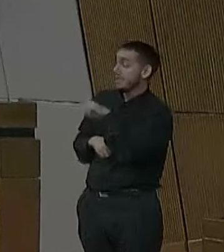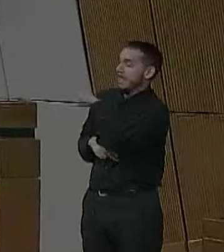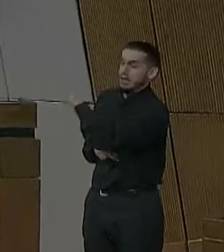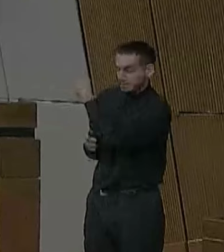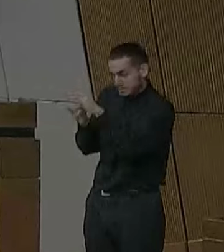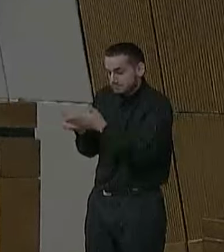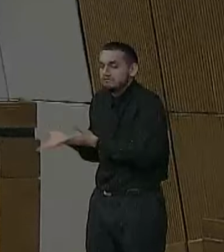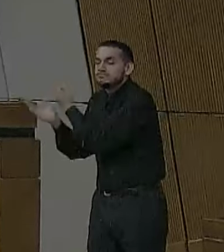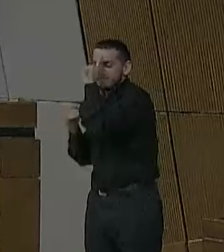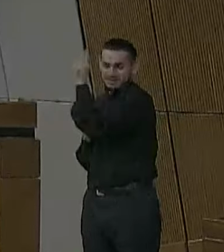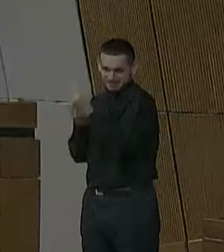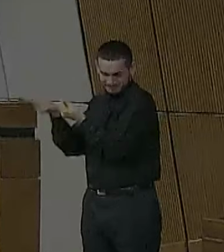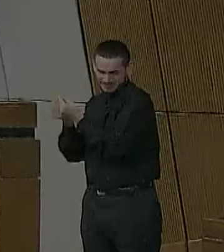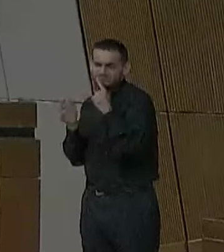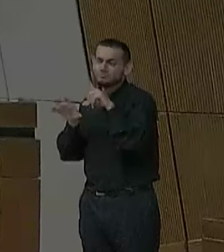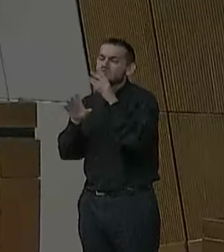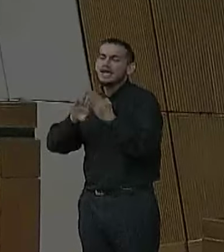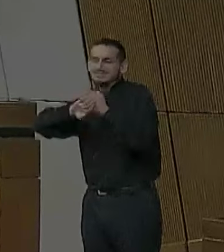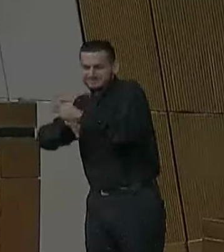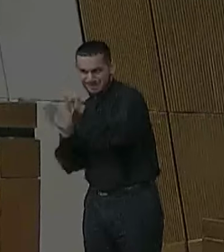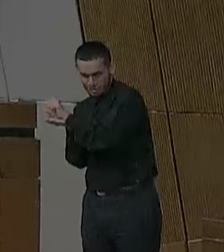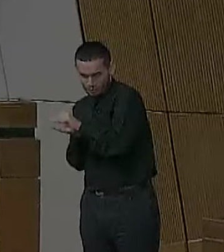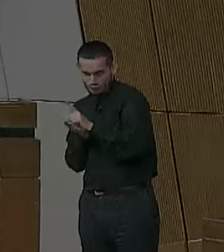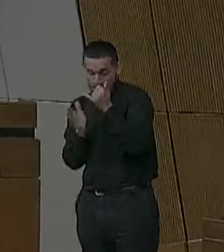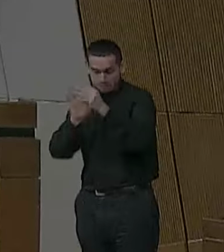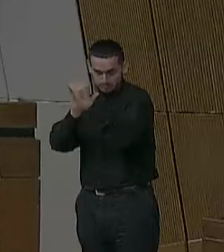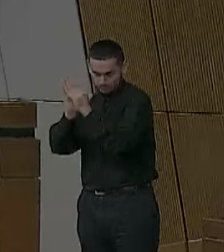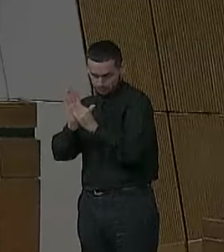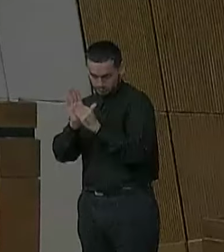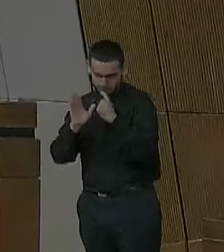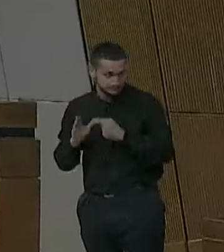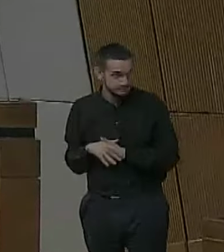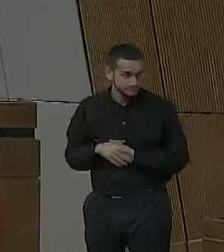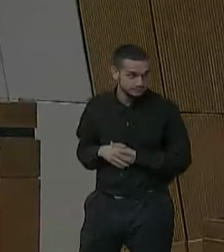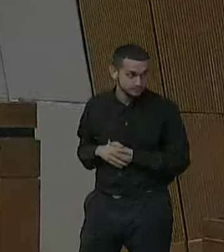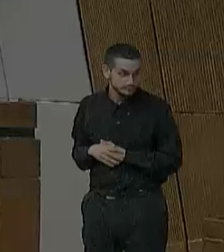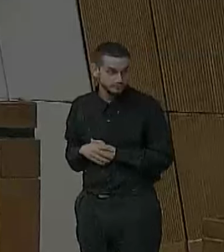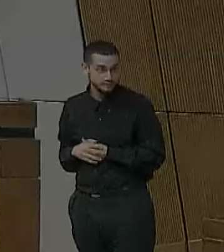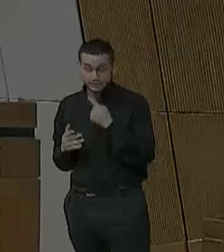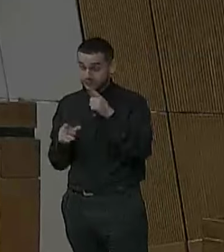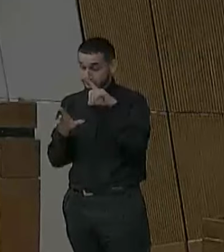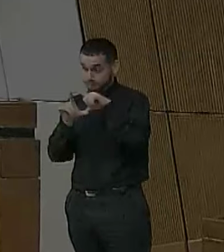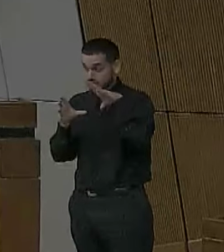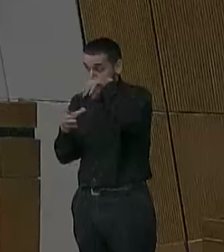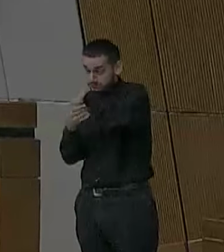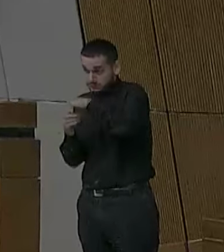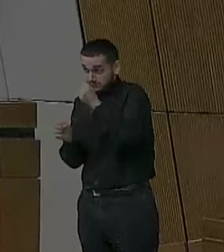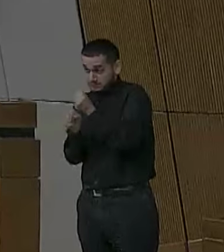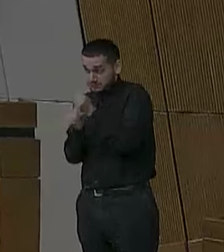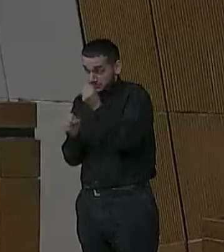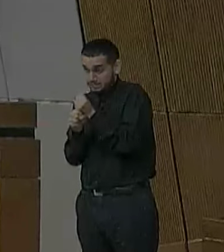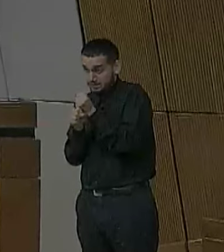otros requerimientos. Y en líneas generales, desde lo laboral, y antes de pasar a la